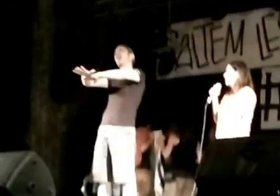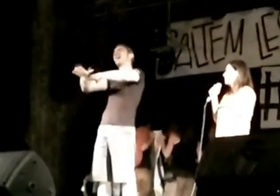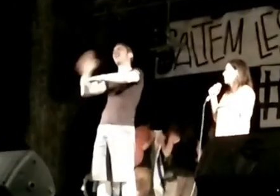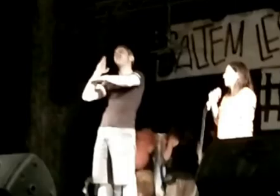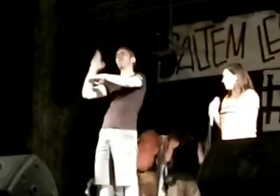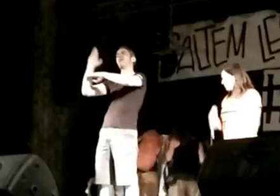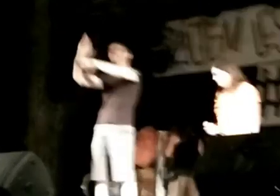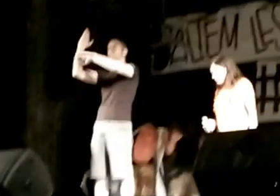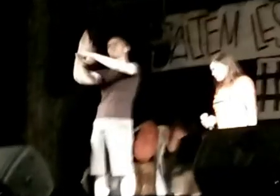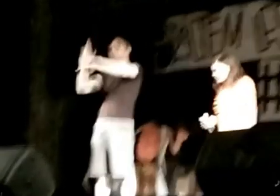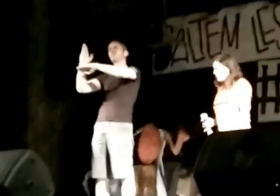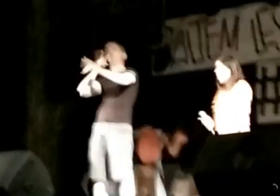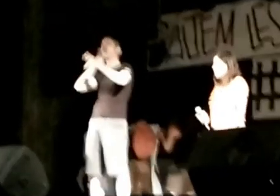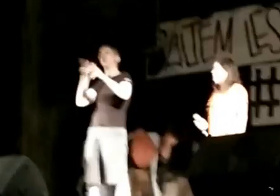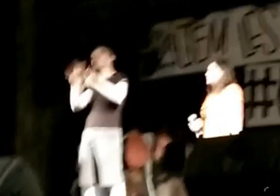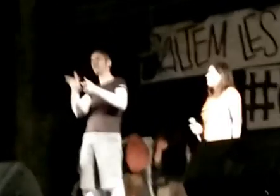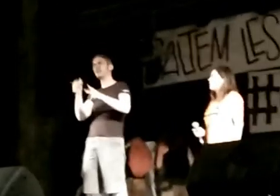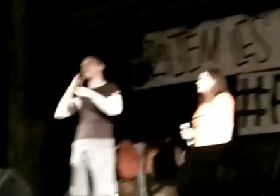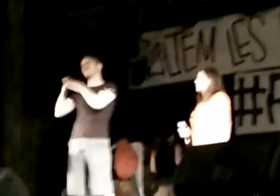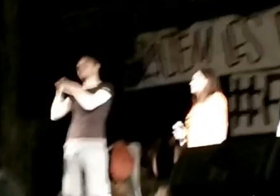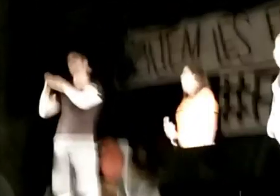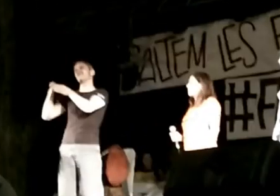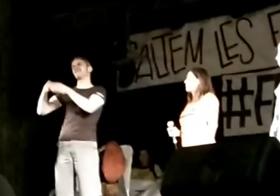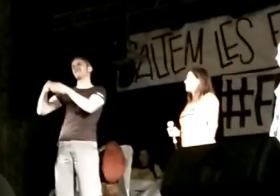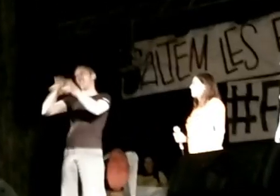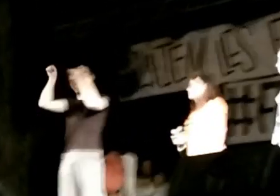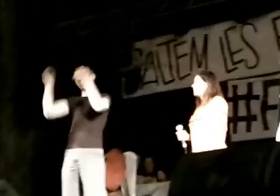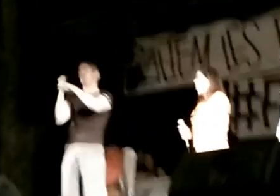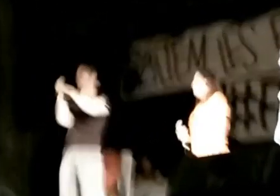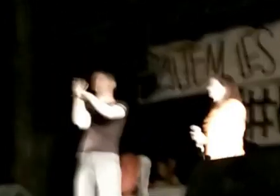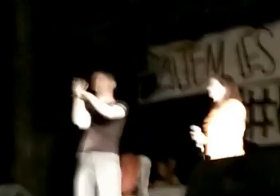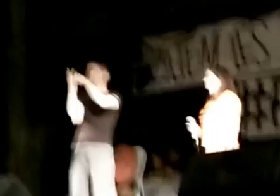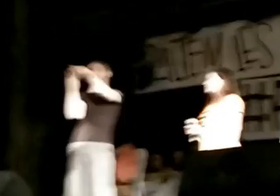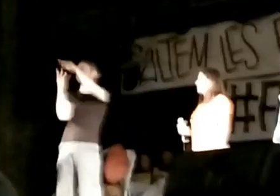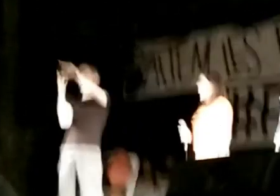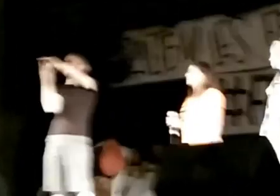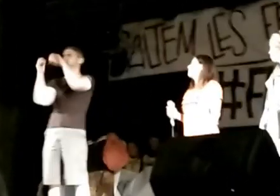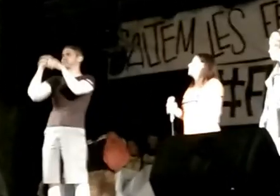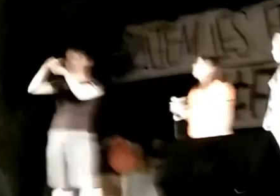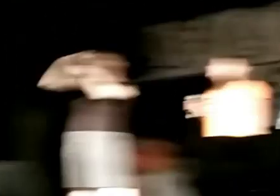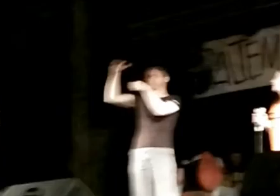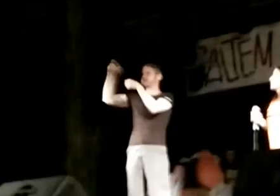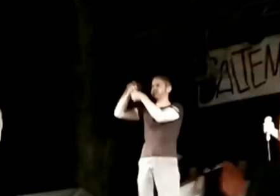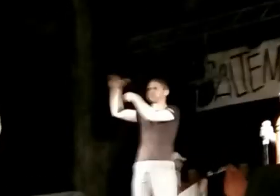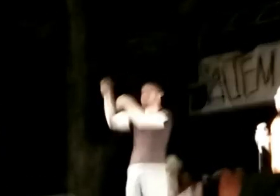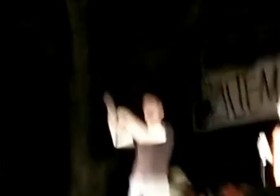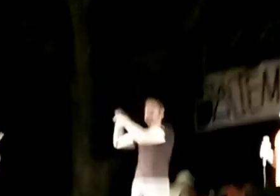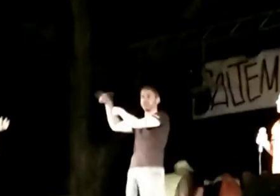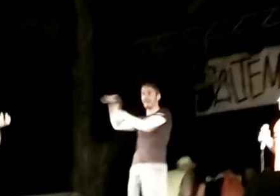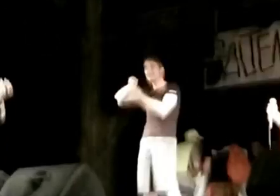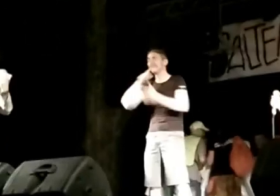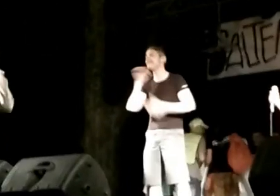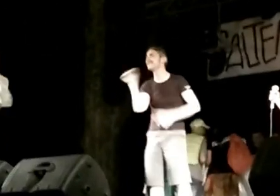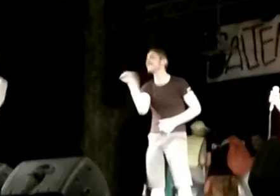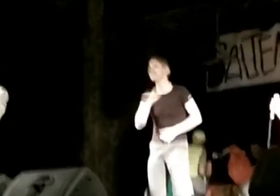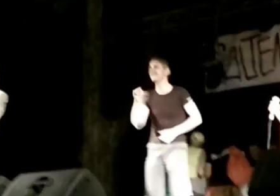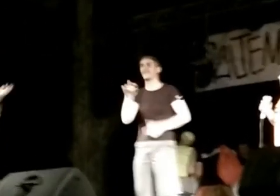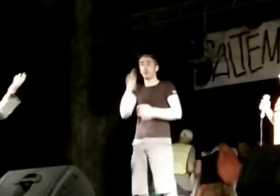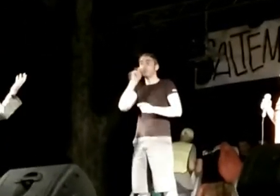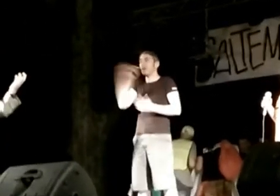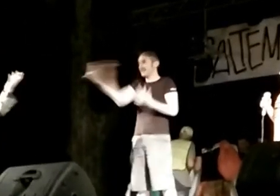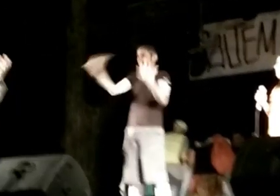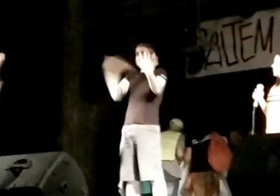Vela, i pots veure els vaixells allà amb les xamanelles de fum que treuen. Aquesta ciutat és meravellosa, si venen tots